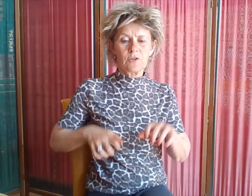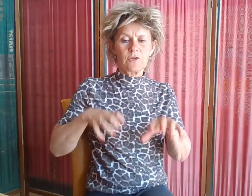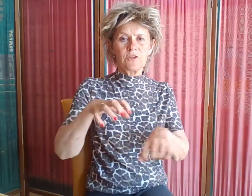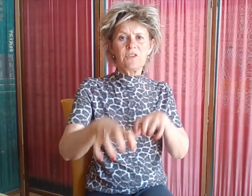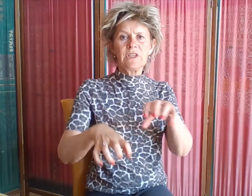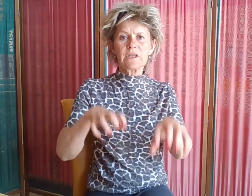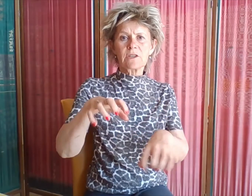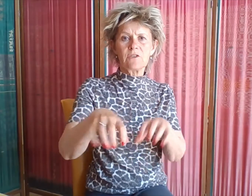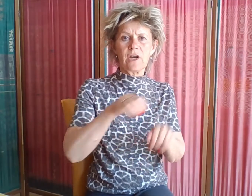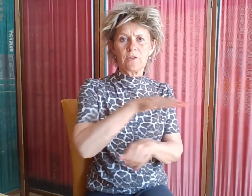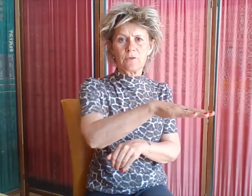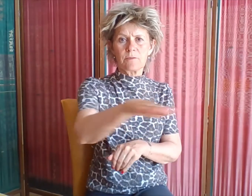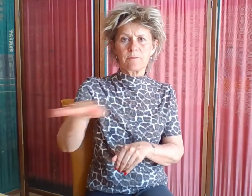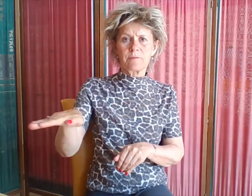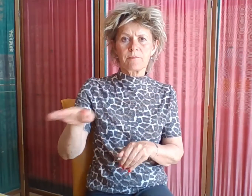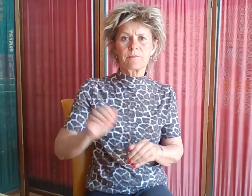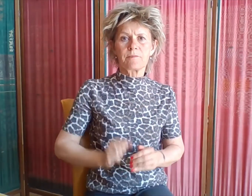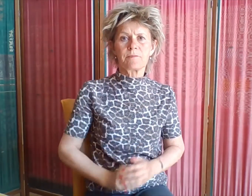De dierentuin.